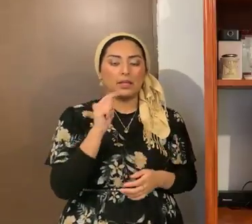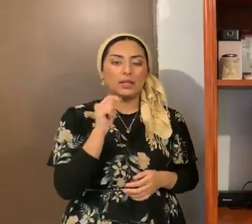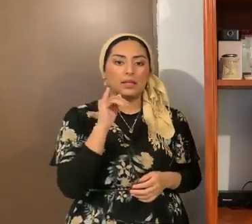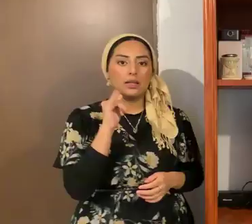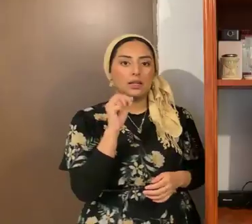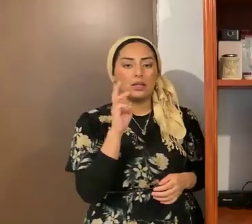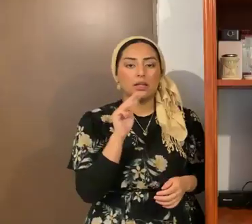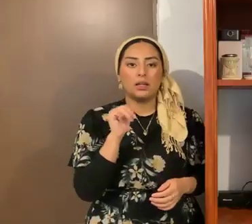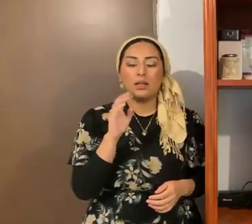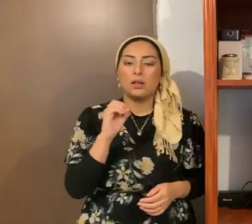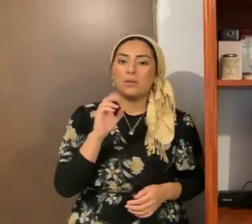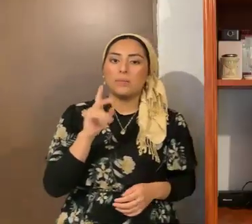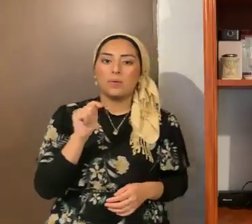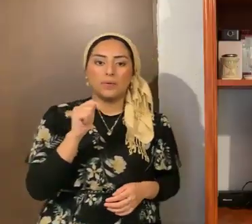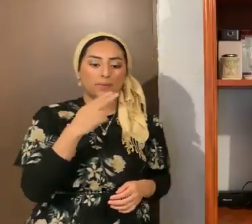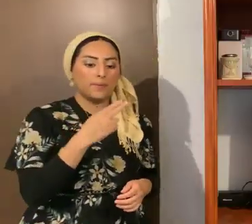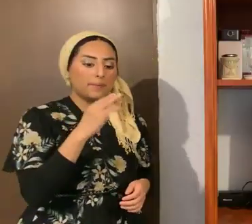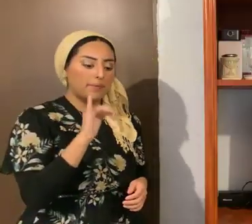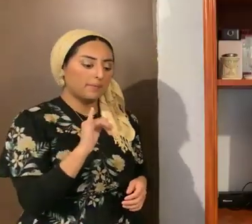2 de Timoteo.